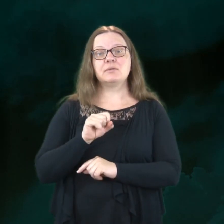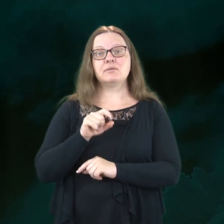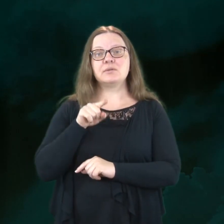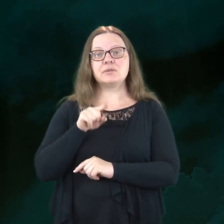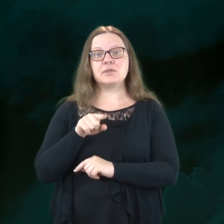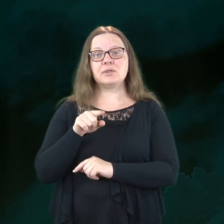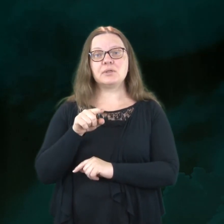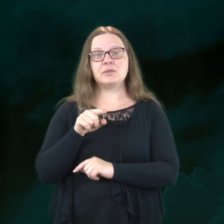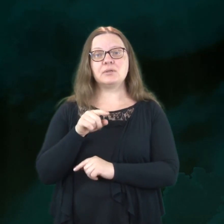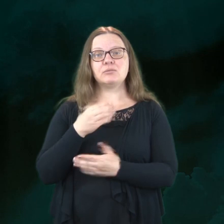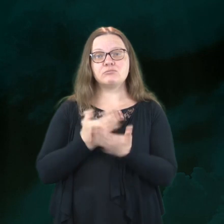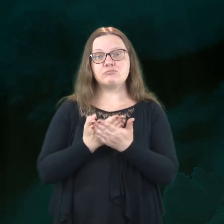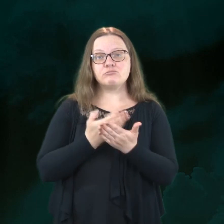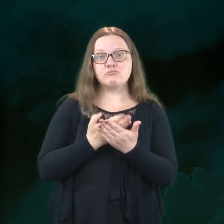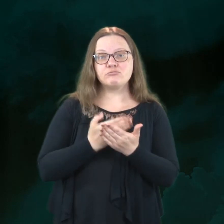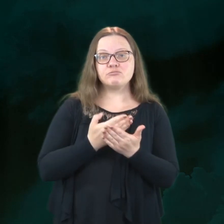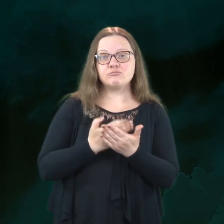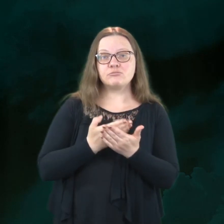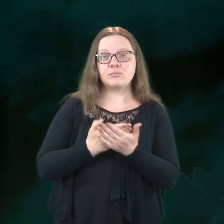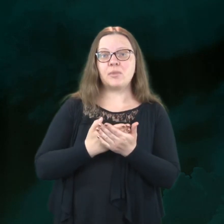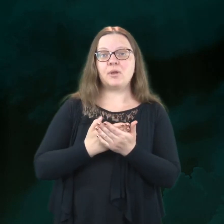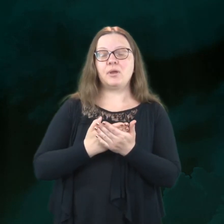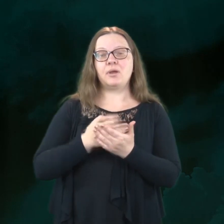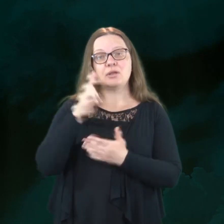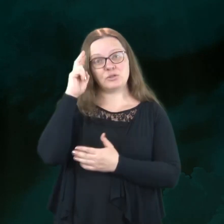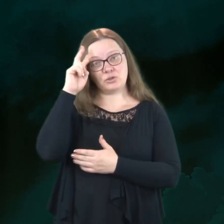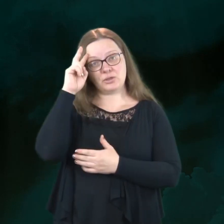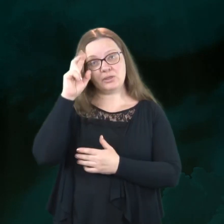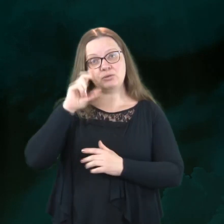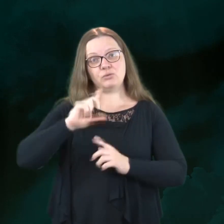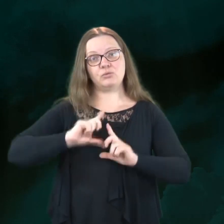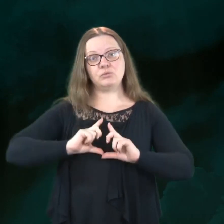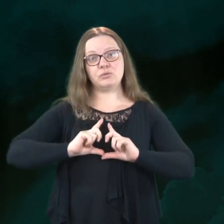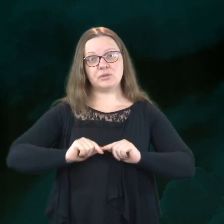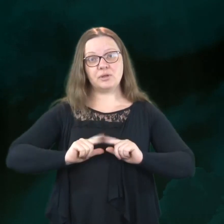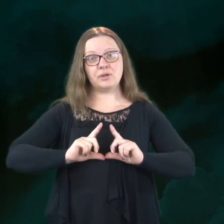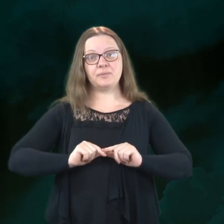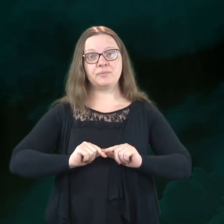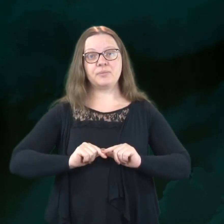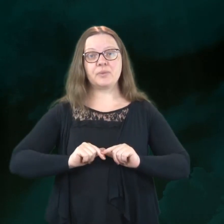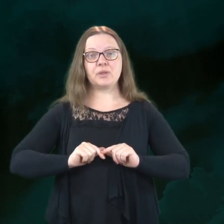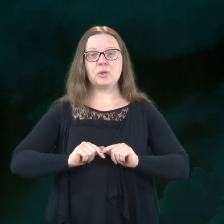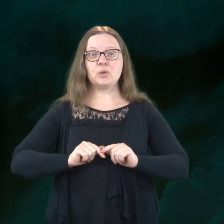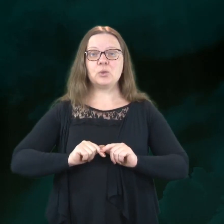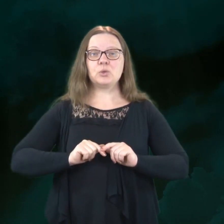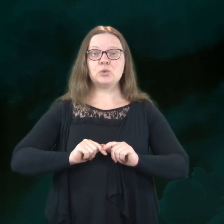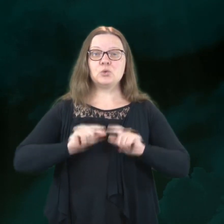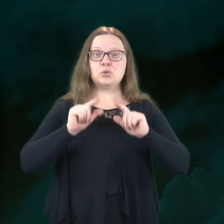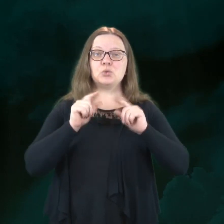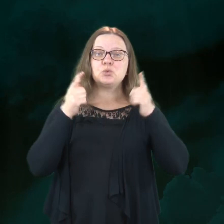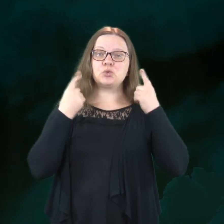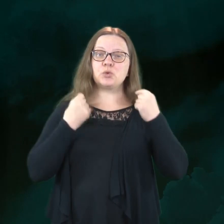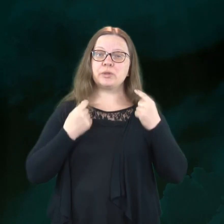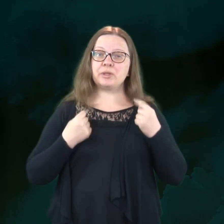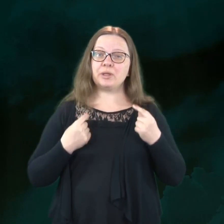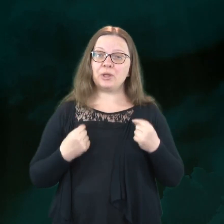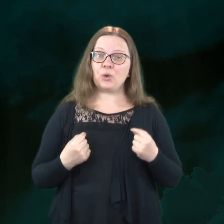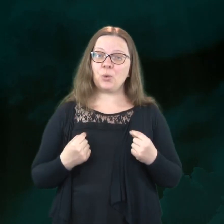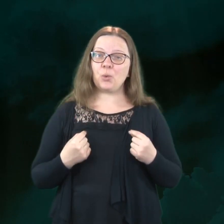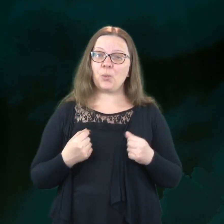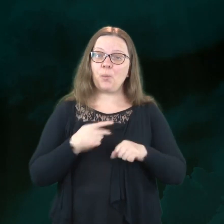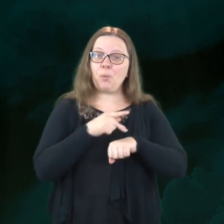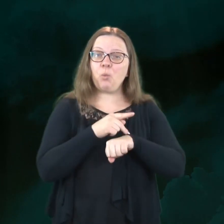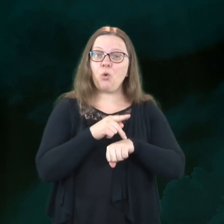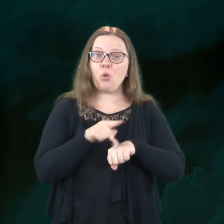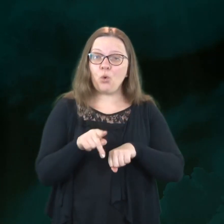Israel, os legítimos judeus que lutam pela pureza da raça judia,